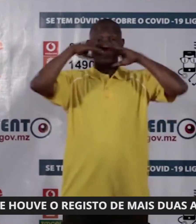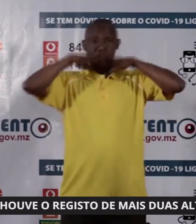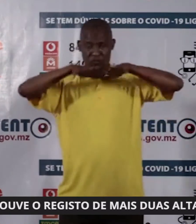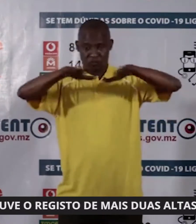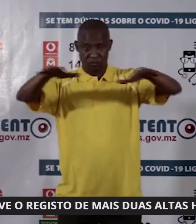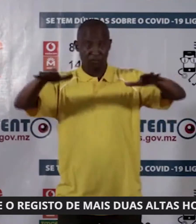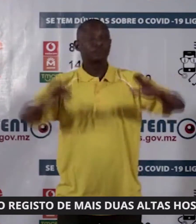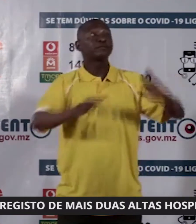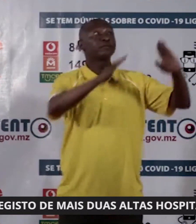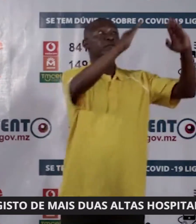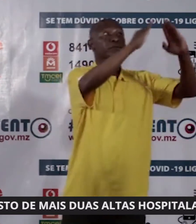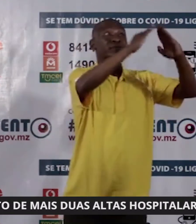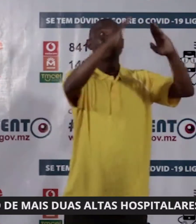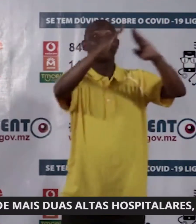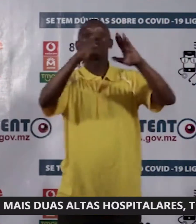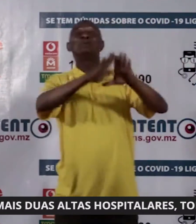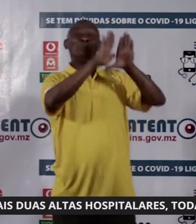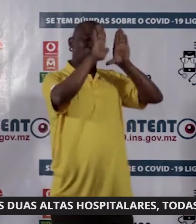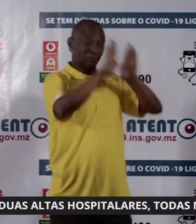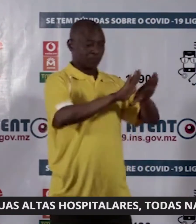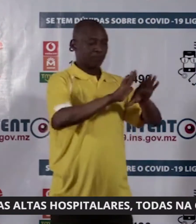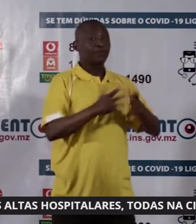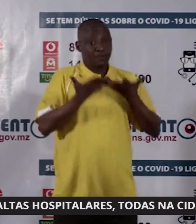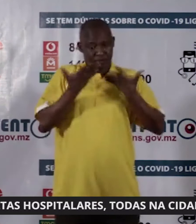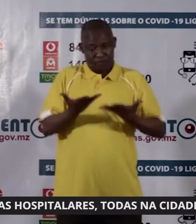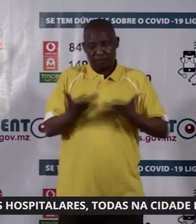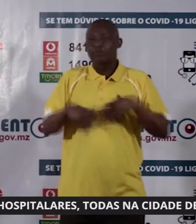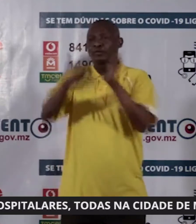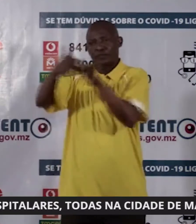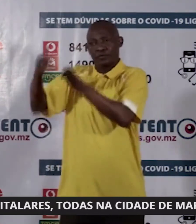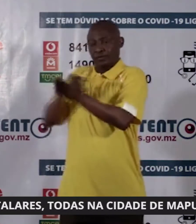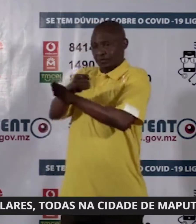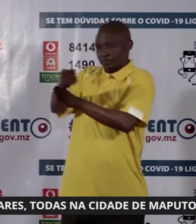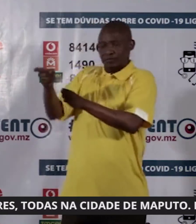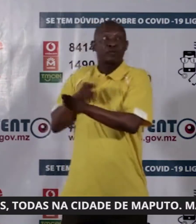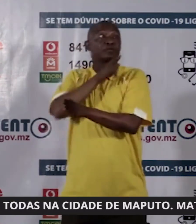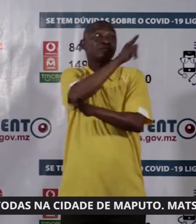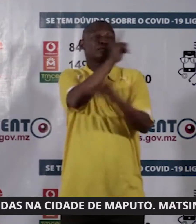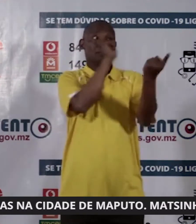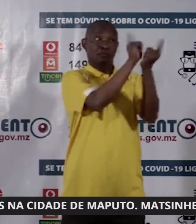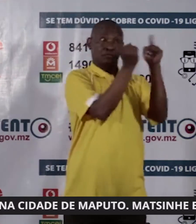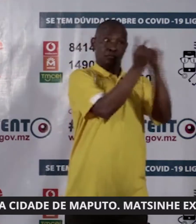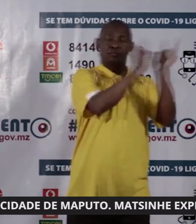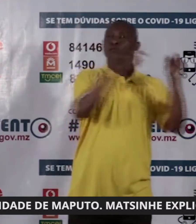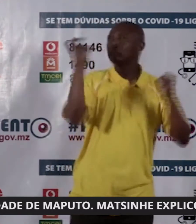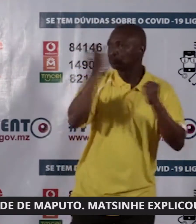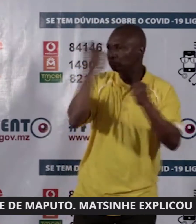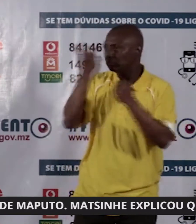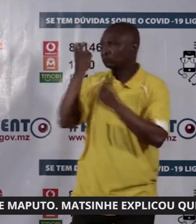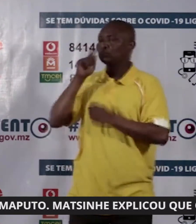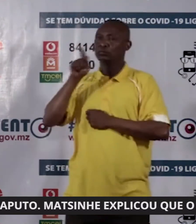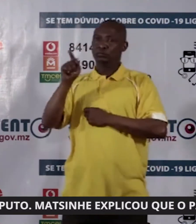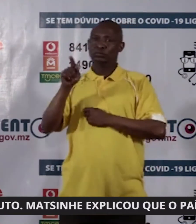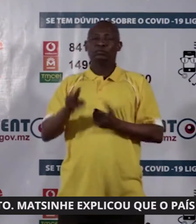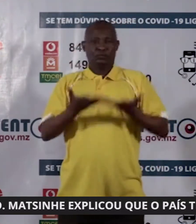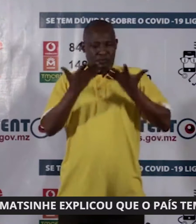domiciliar. Neste momento decorre o processo de mapeamento dos seus contactos. Moçambique conta com um cumulativo de 63